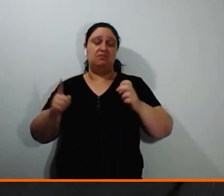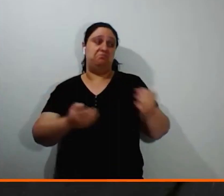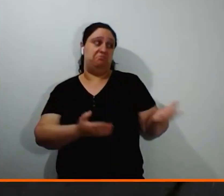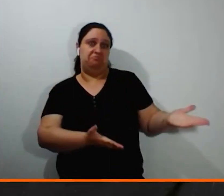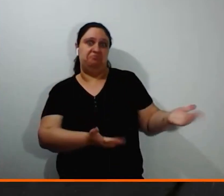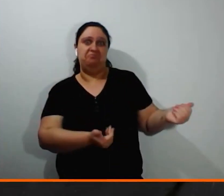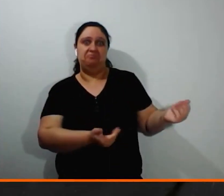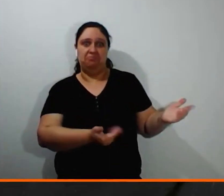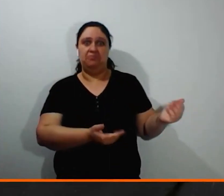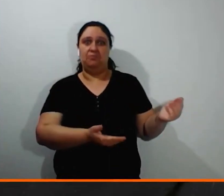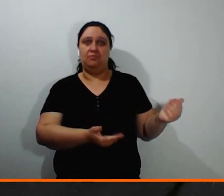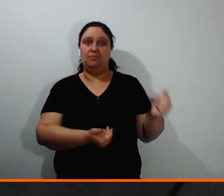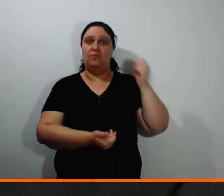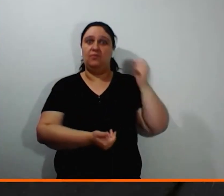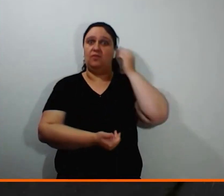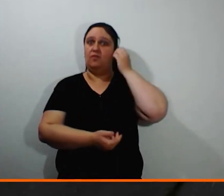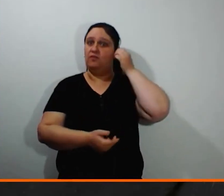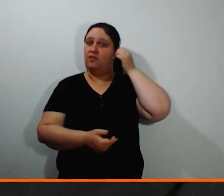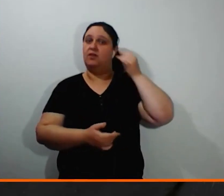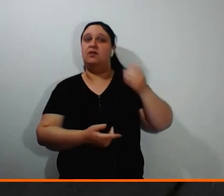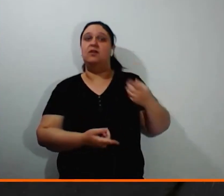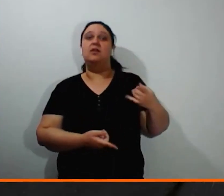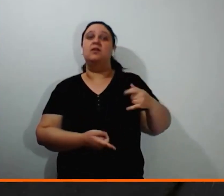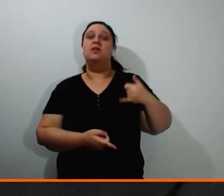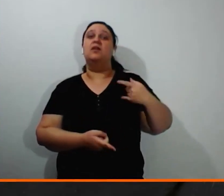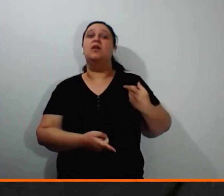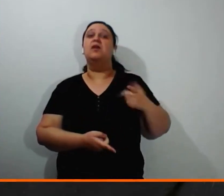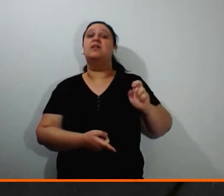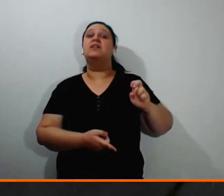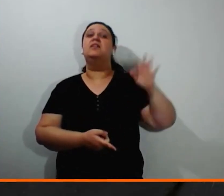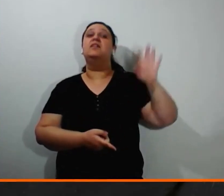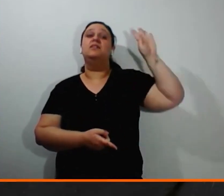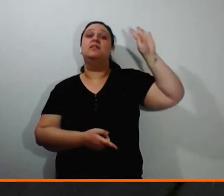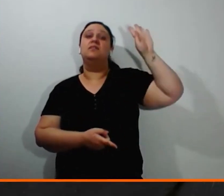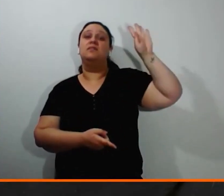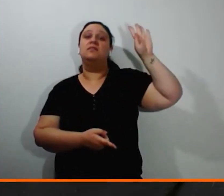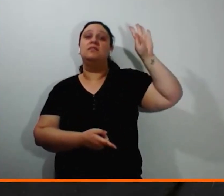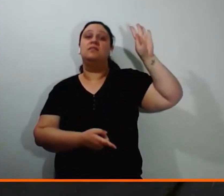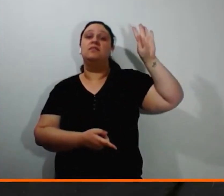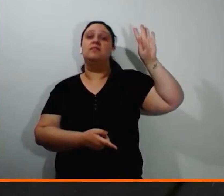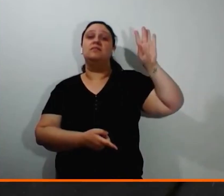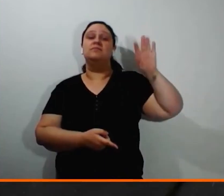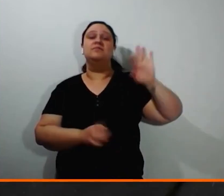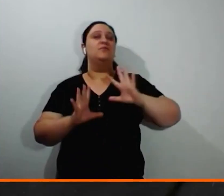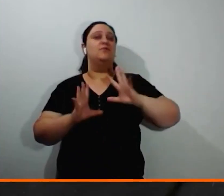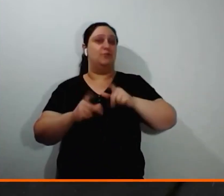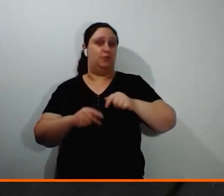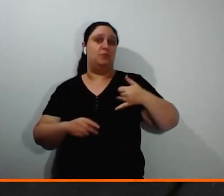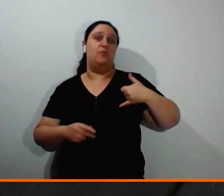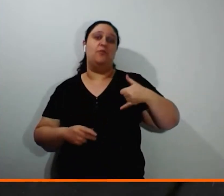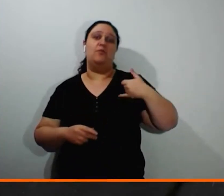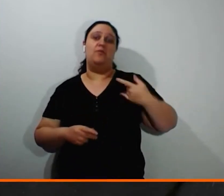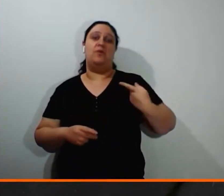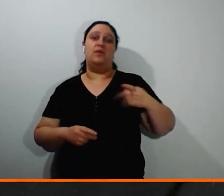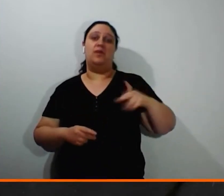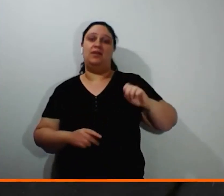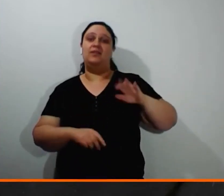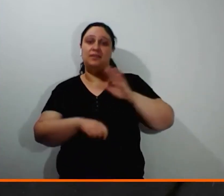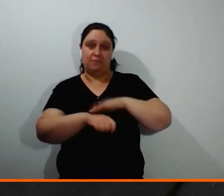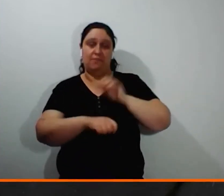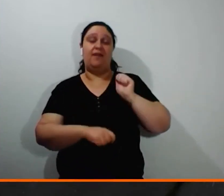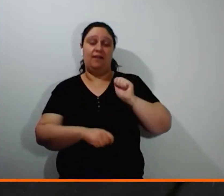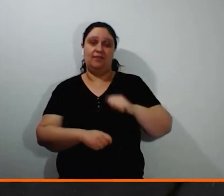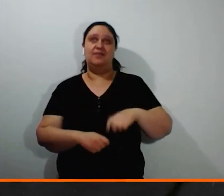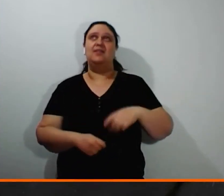Quem tem 15 anos aqui? Todos são maiores que 15 anos, não é? Imagine, 15